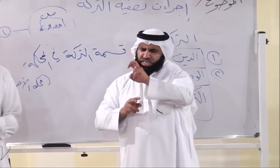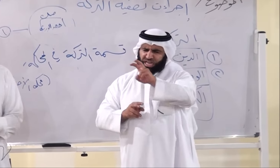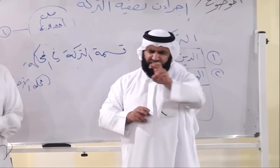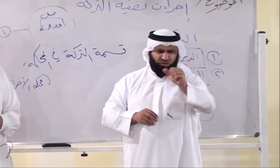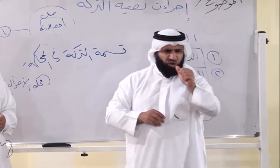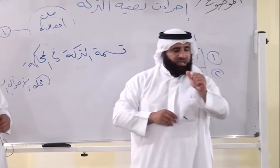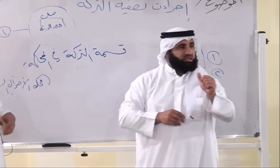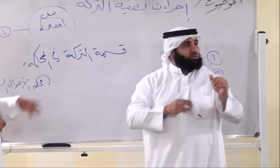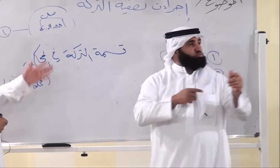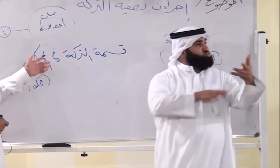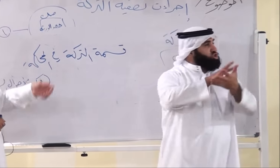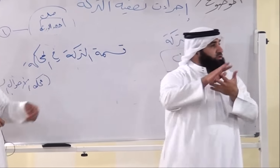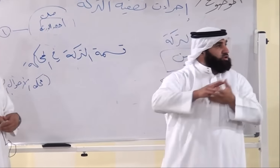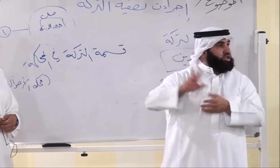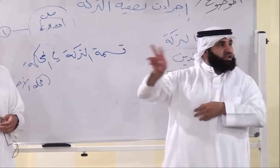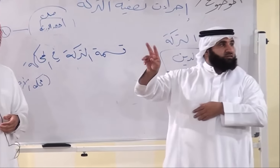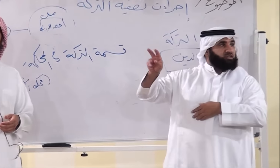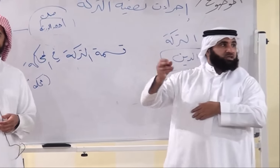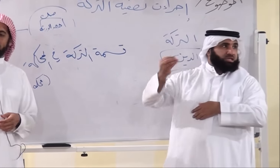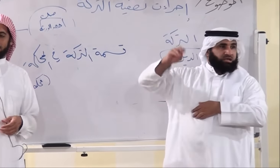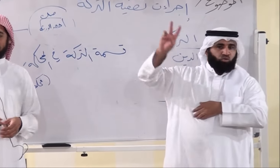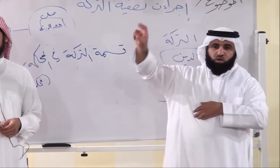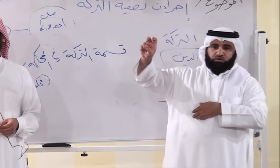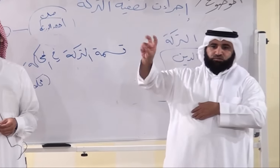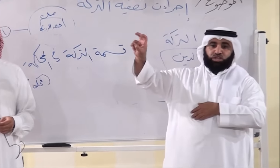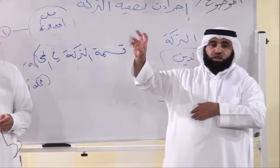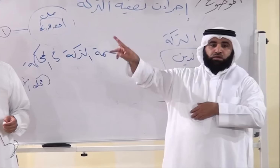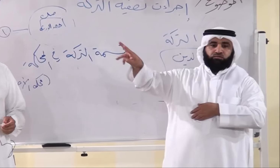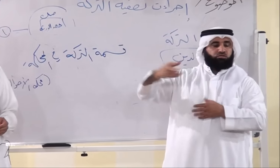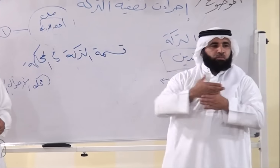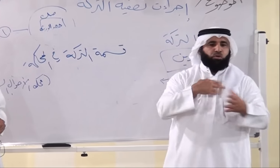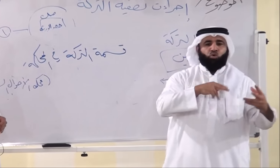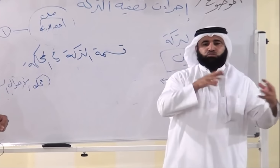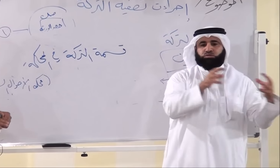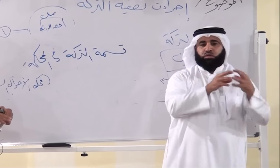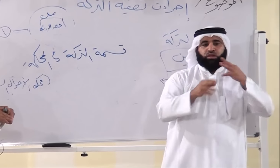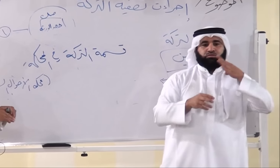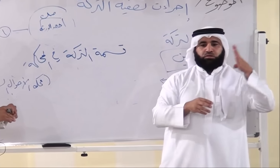ظهر التركة، حارس قضائي أجرته على التركة،